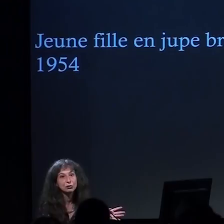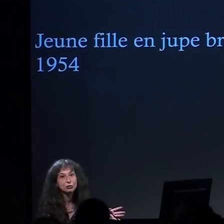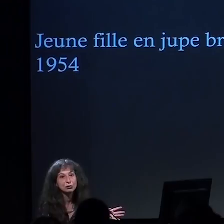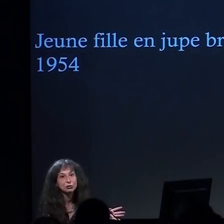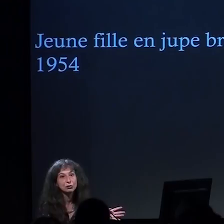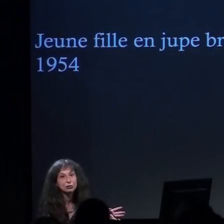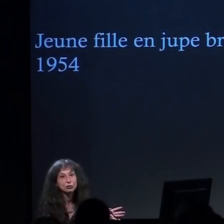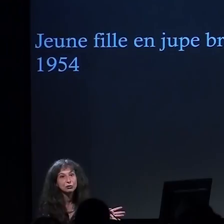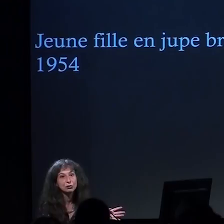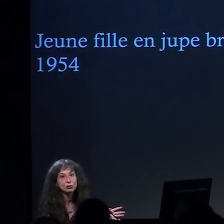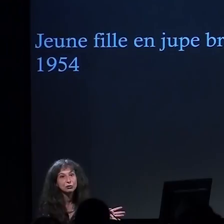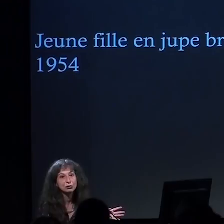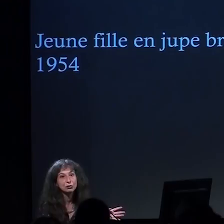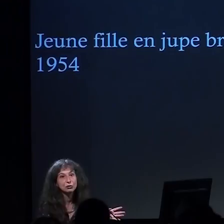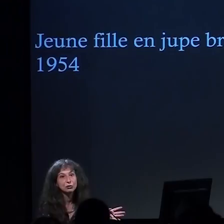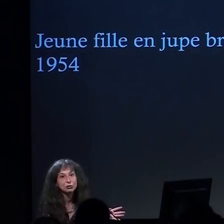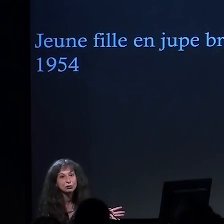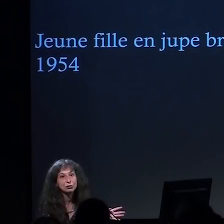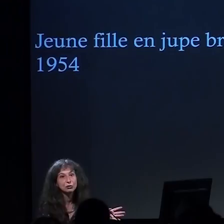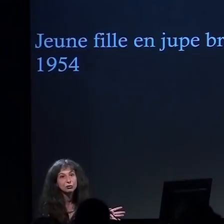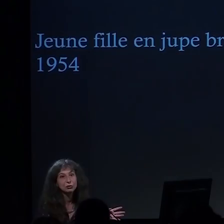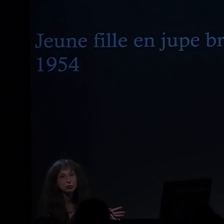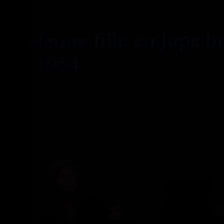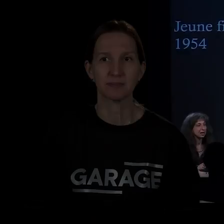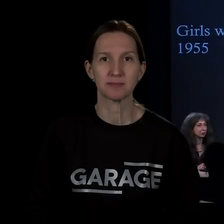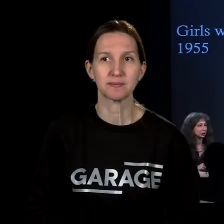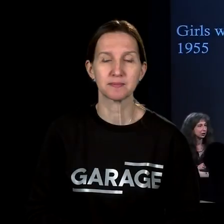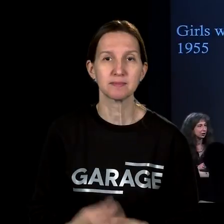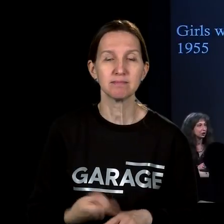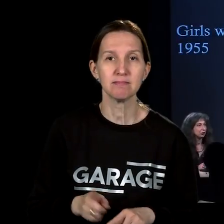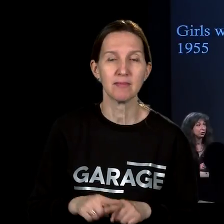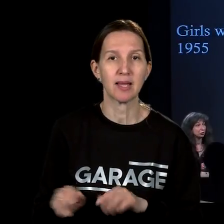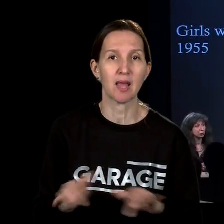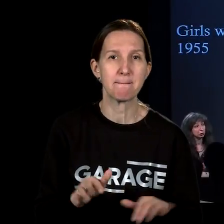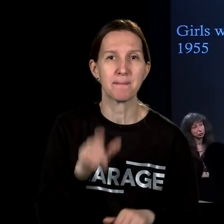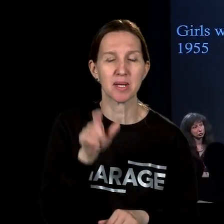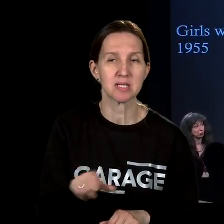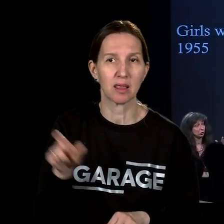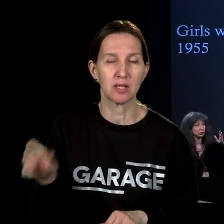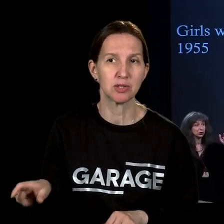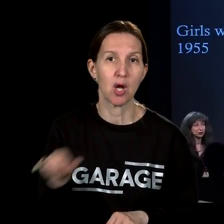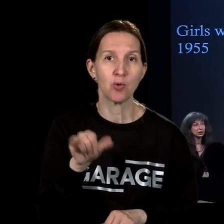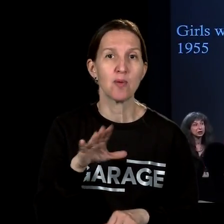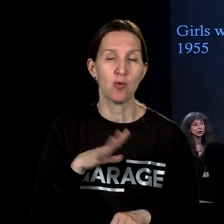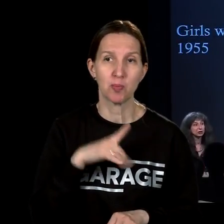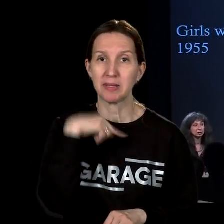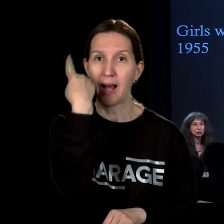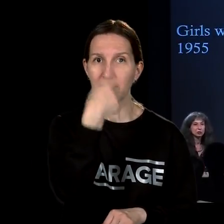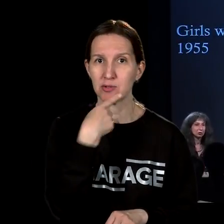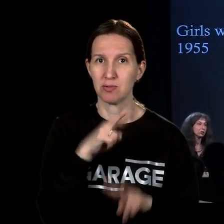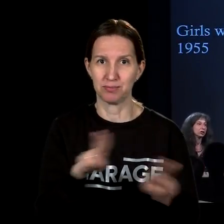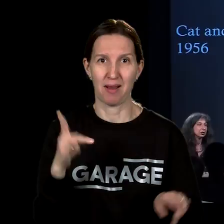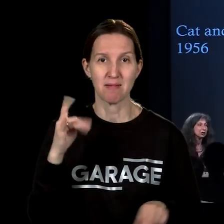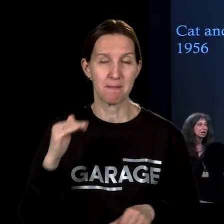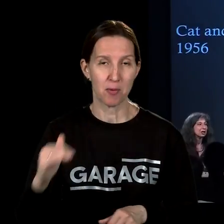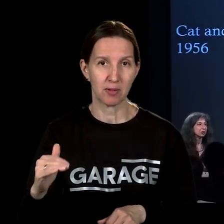прописанными, напоминая работы эпохи раннего Возрождения. Это персонажи, у которых могут быть детские лица и